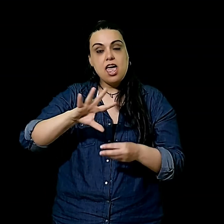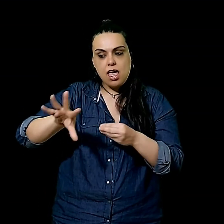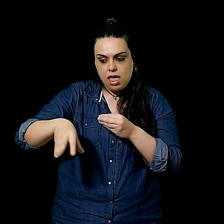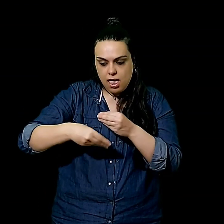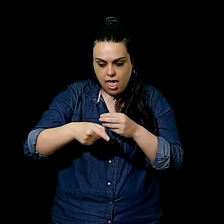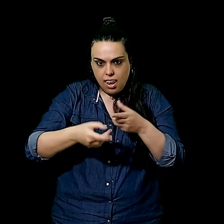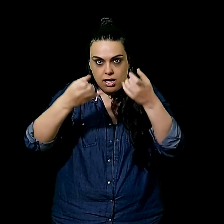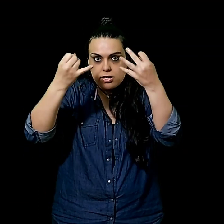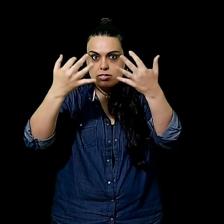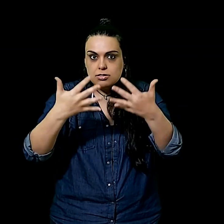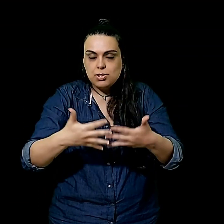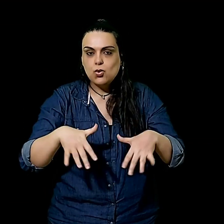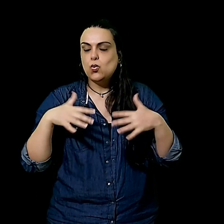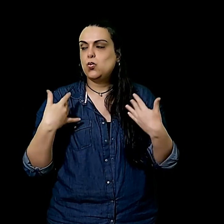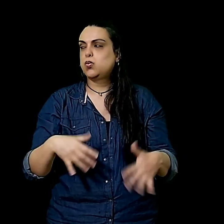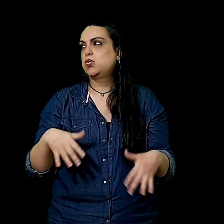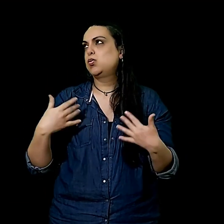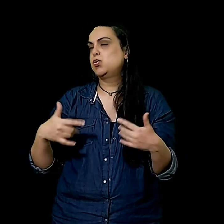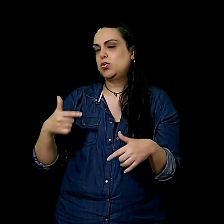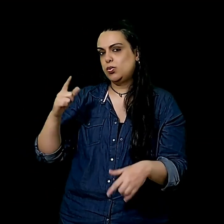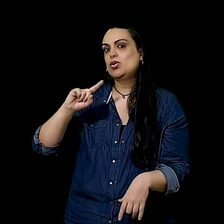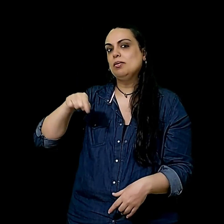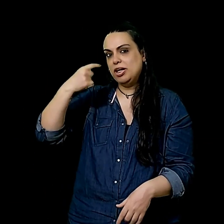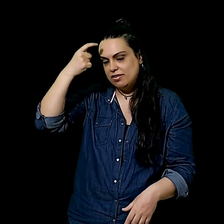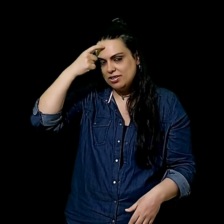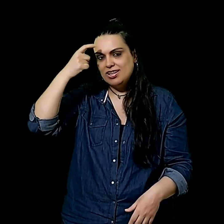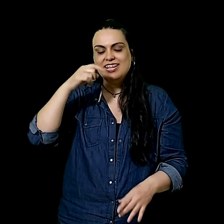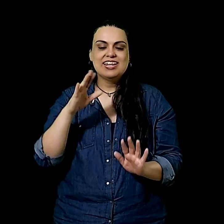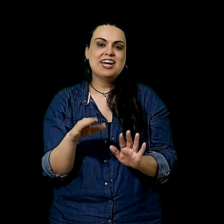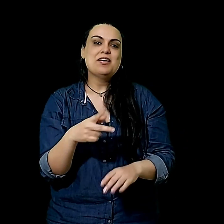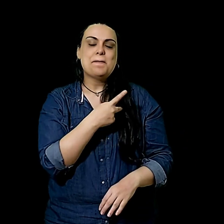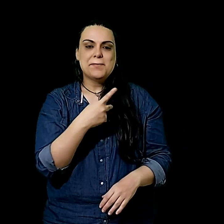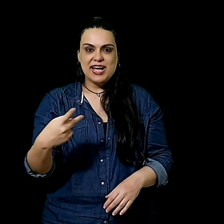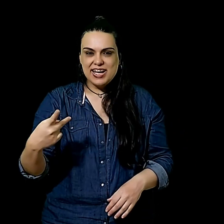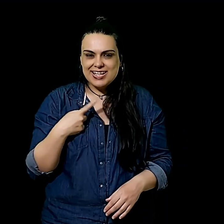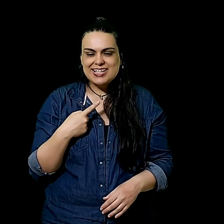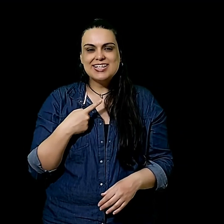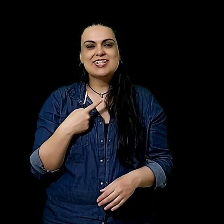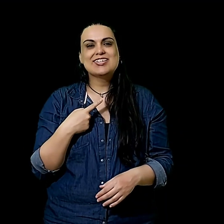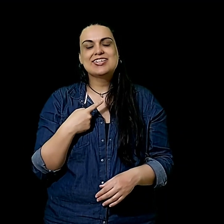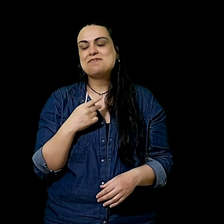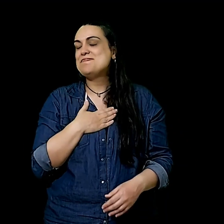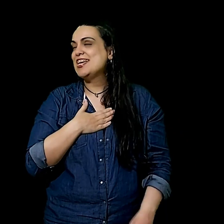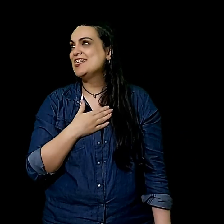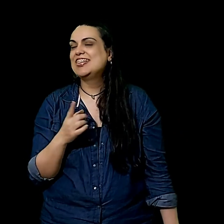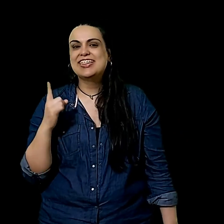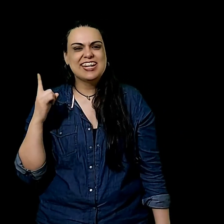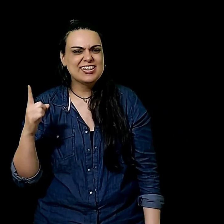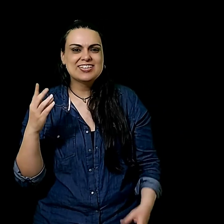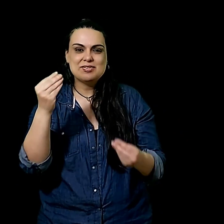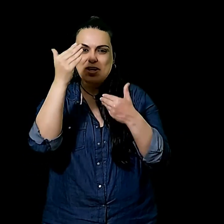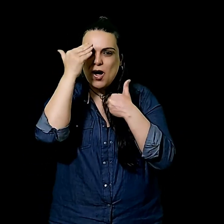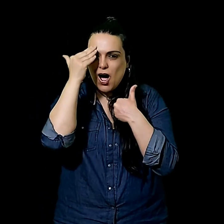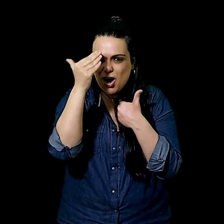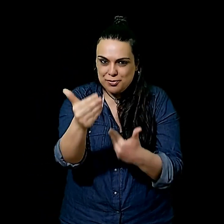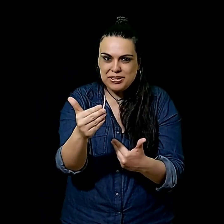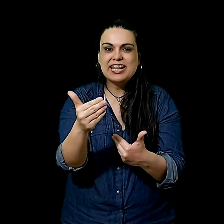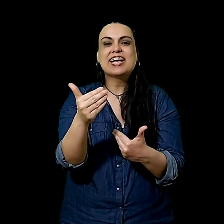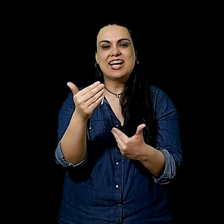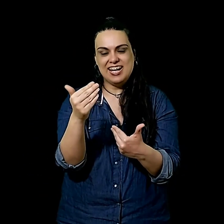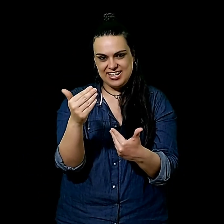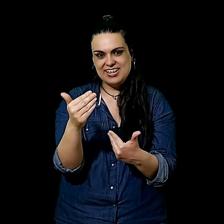ela acrescentou na nossa vida aqui agora. Pastora Thalita, pastor Arthur, meu Deus! Muito obrigada.